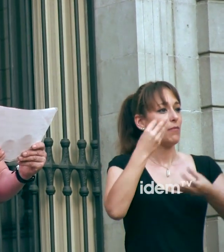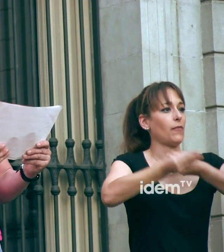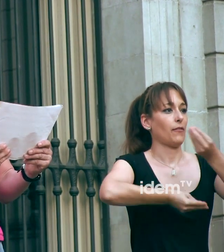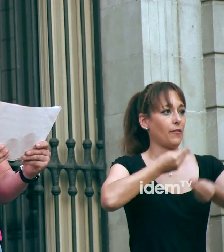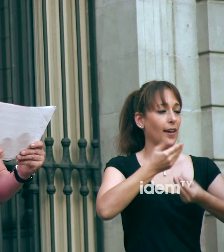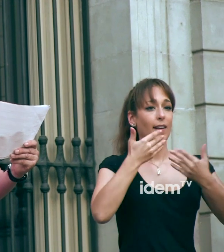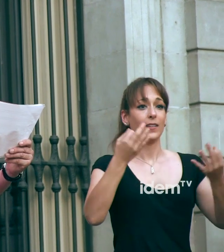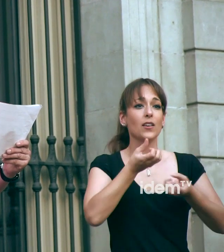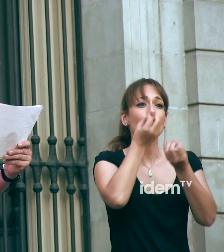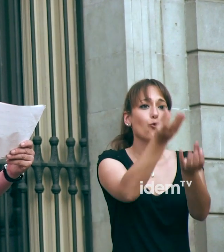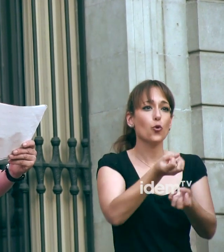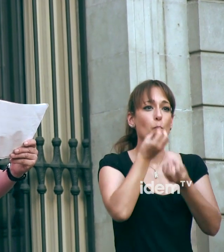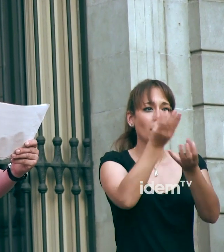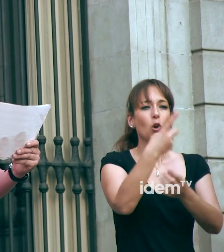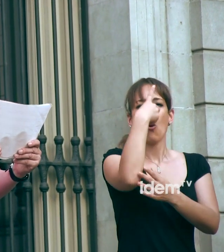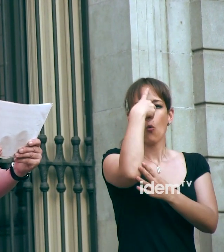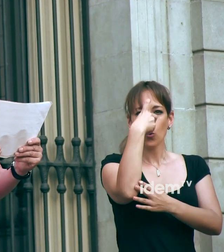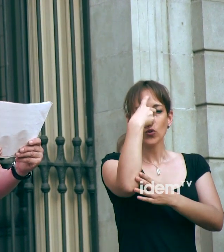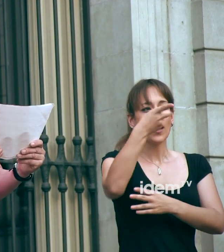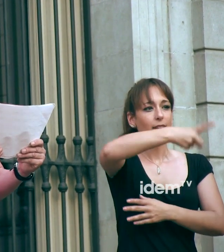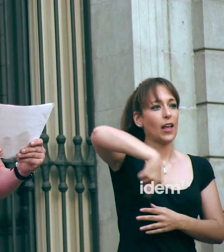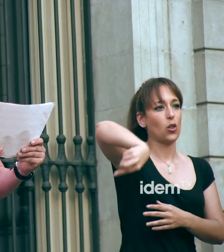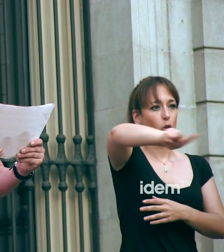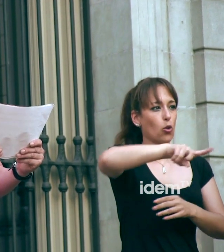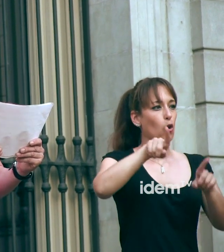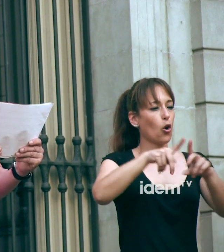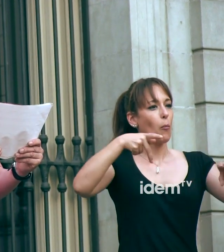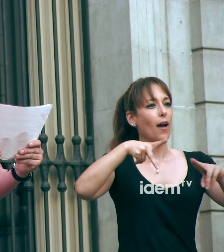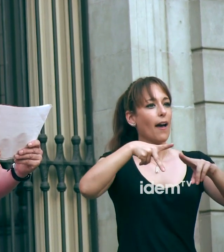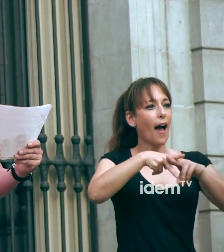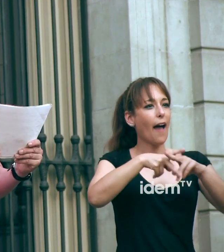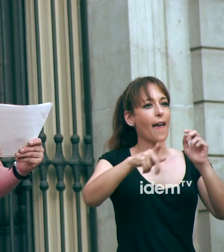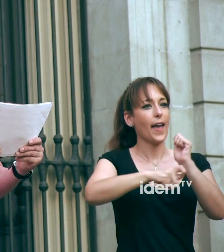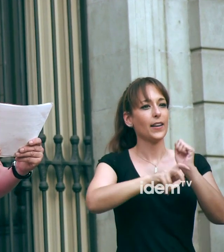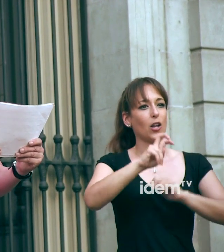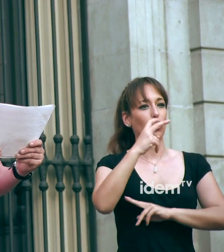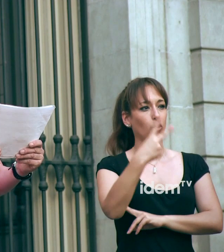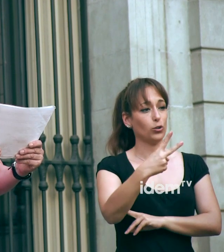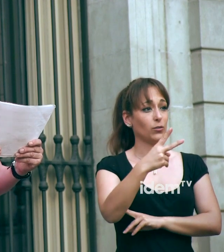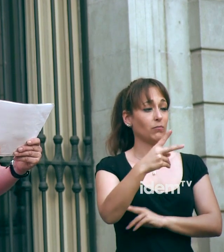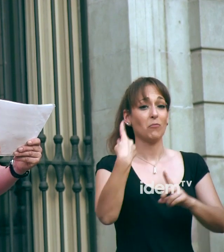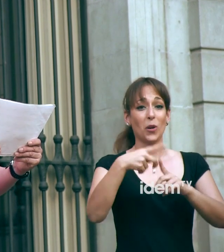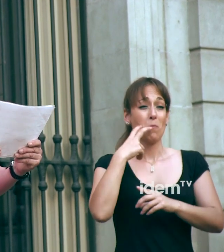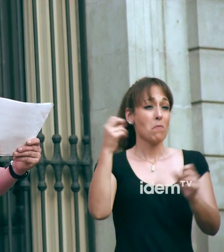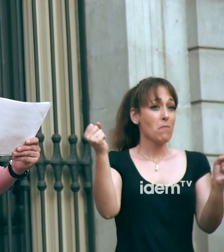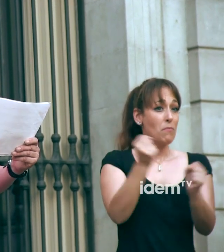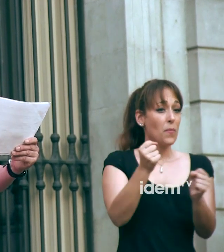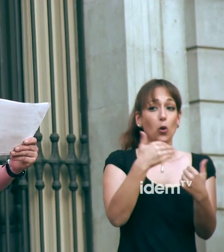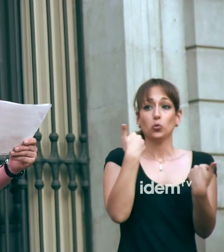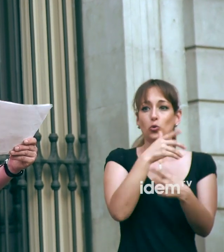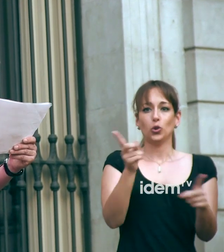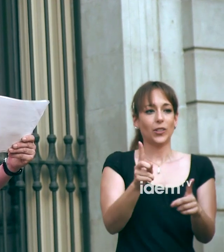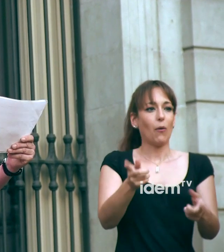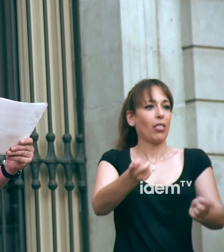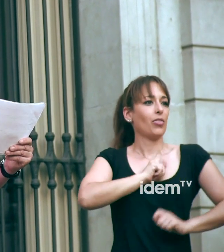L'informació i la consciència són les nostres armes. L'ignorància i la por ens fan